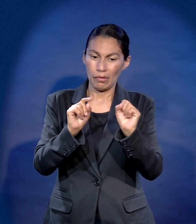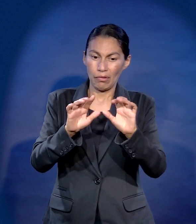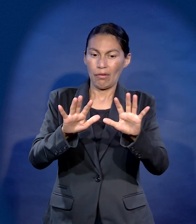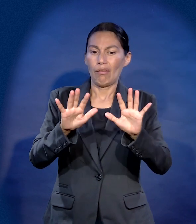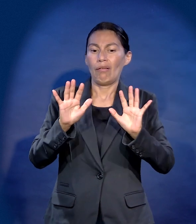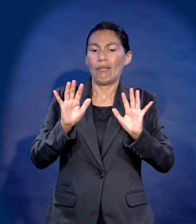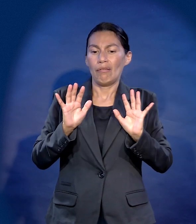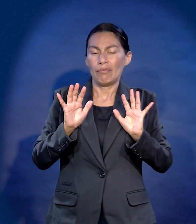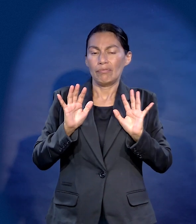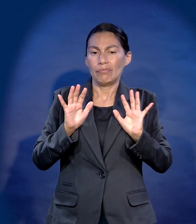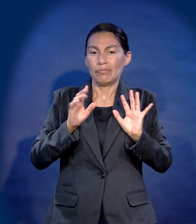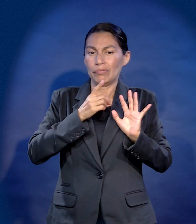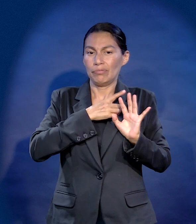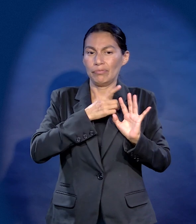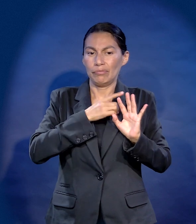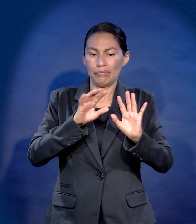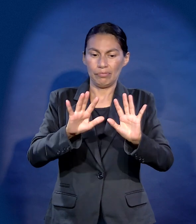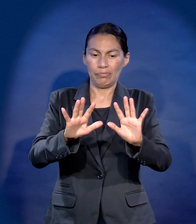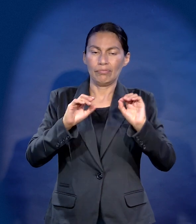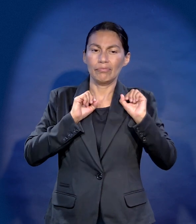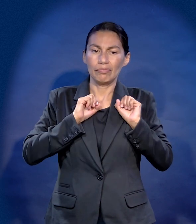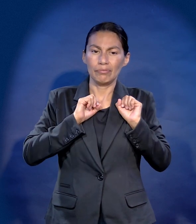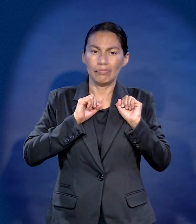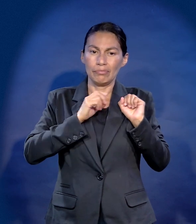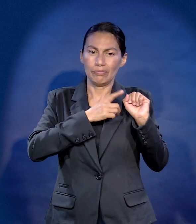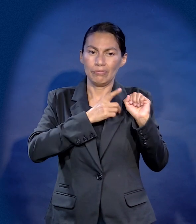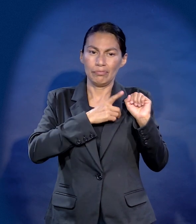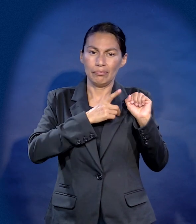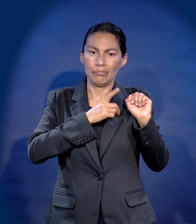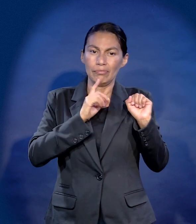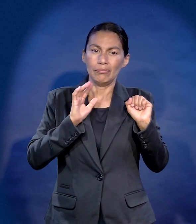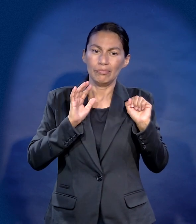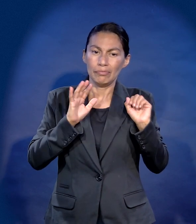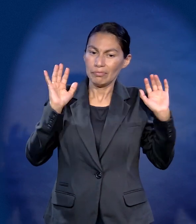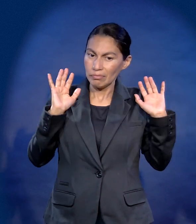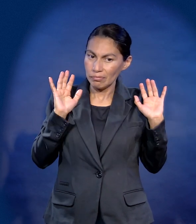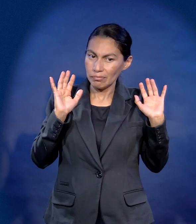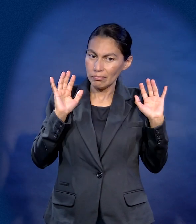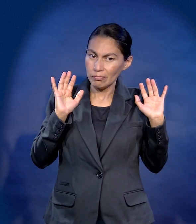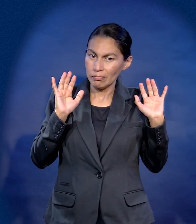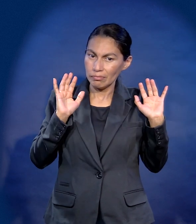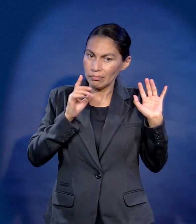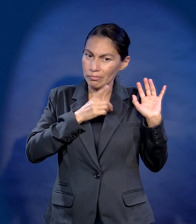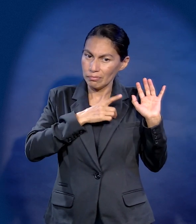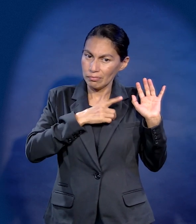obstruyan. Significa, no toquen los mandos.